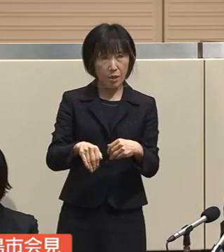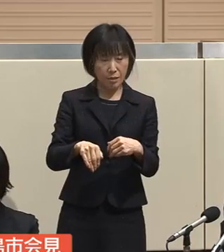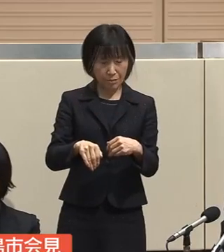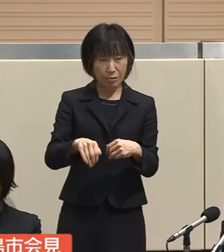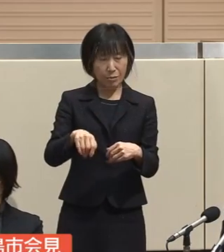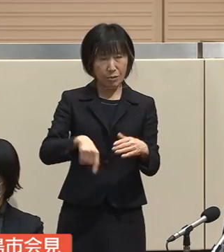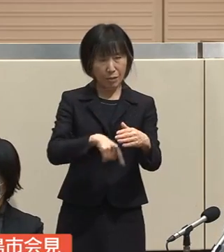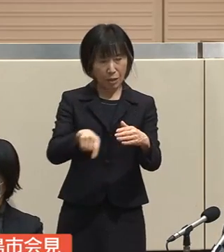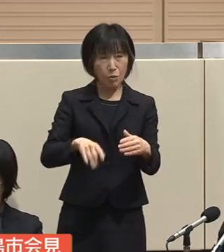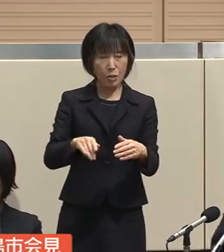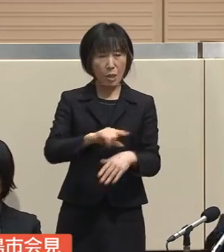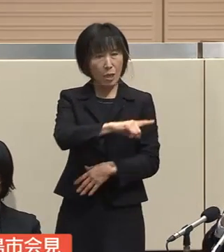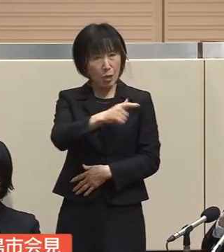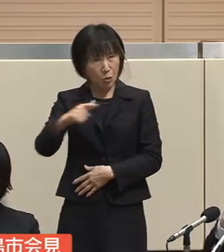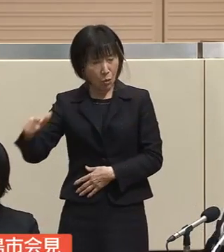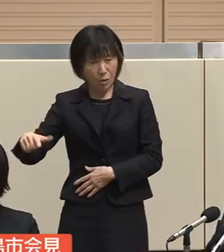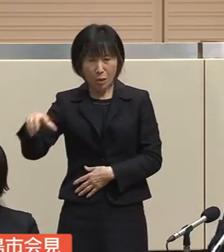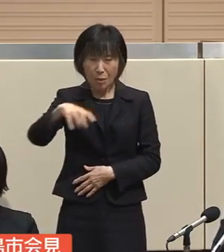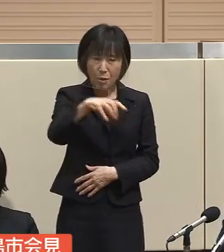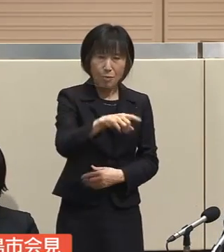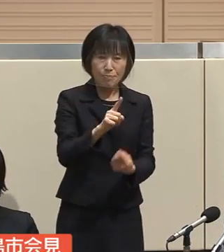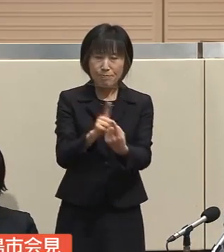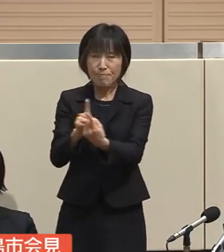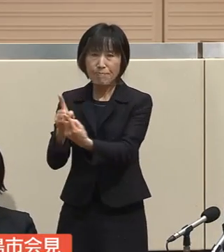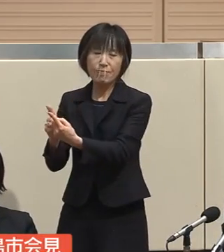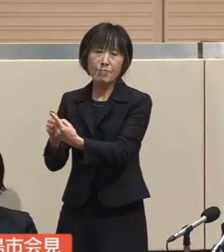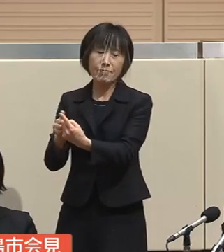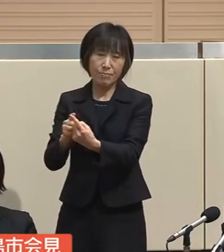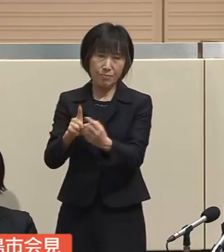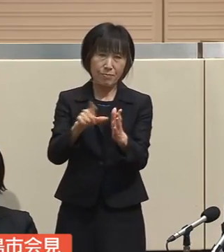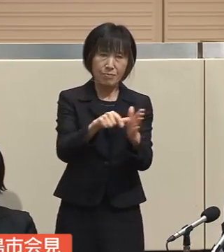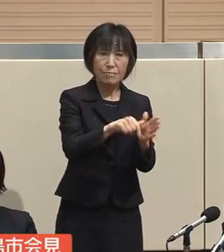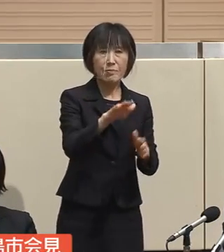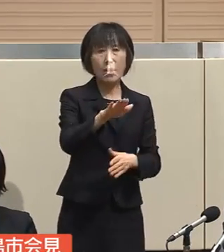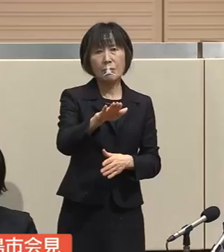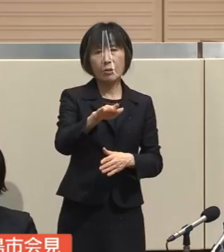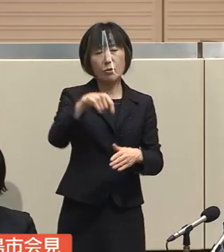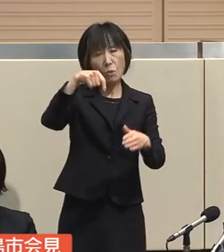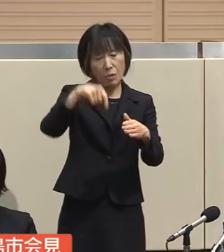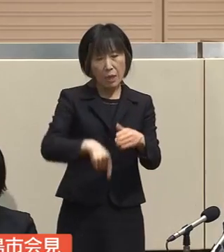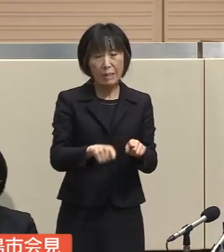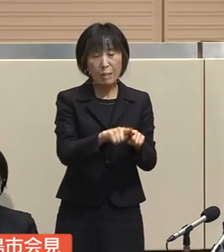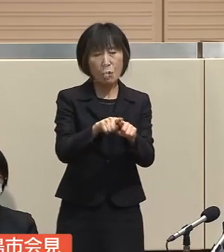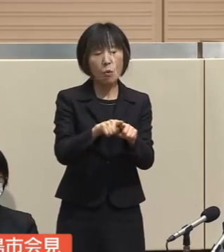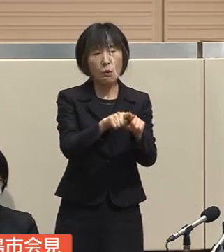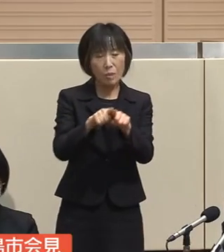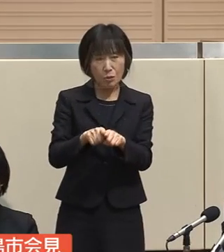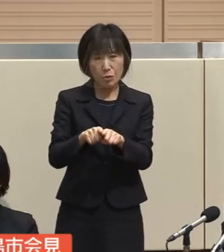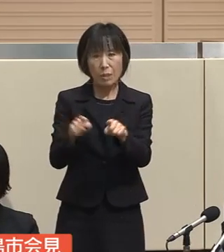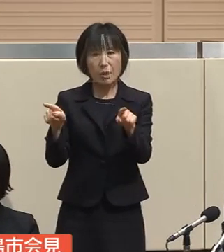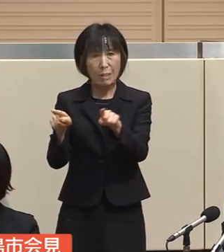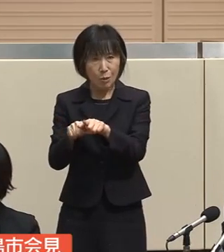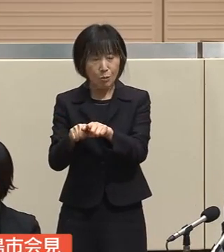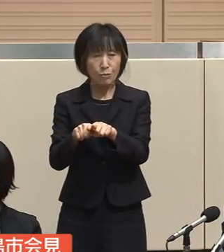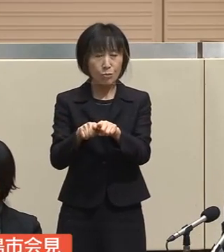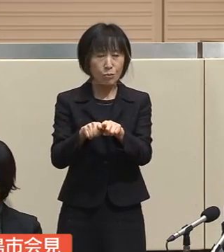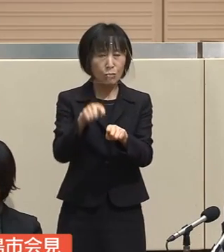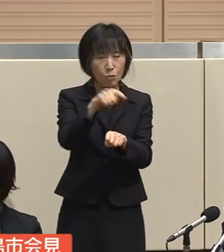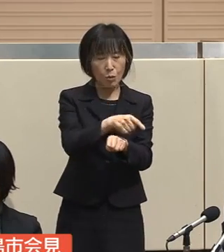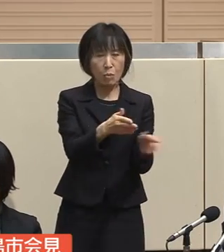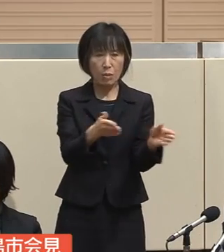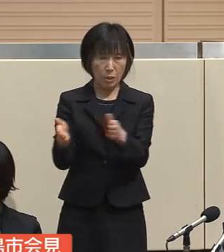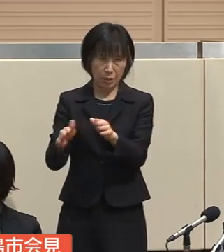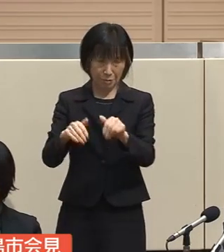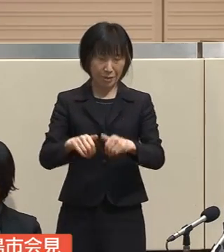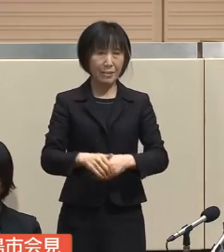ございますので、もうさまざま接触する機会はあります。そういう中でのですね、濃厚接触あるいはその接触という形で整理しております